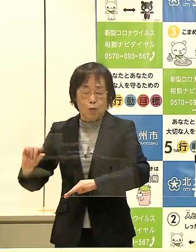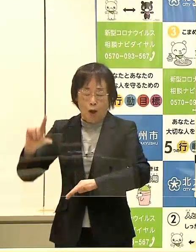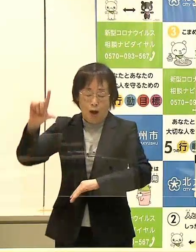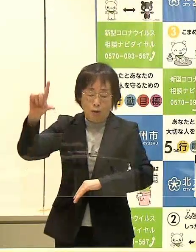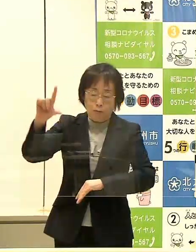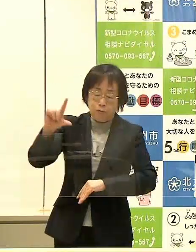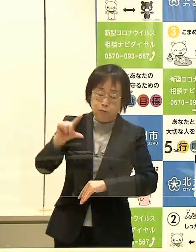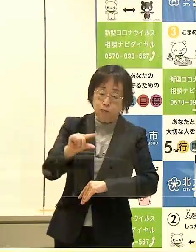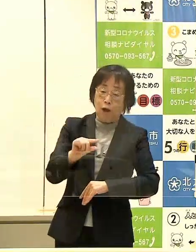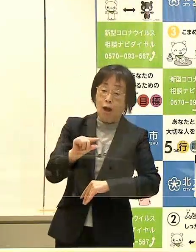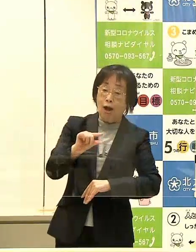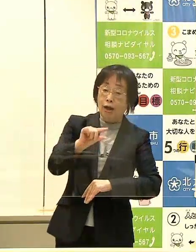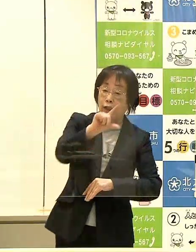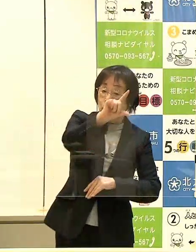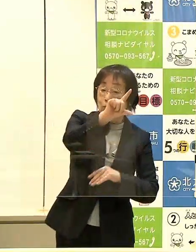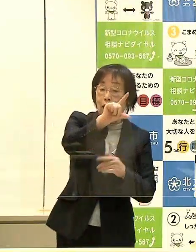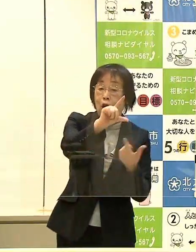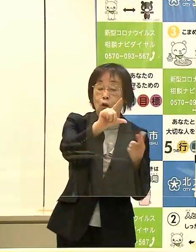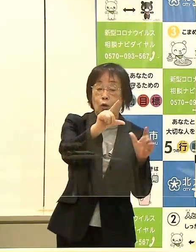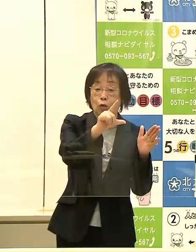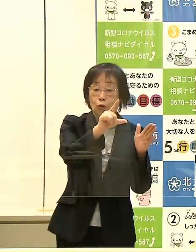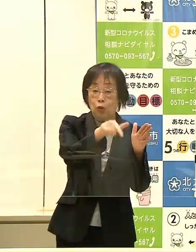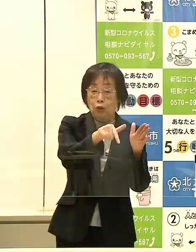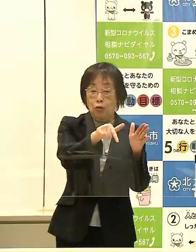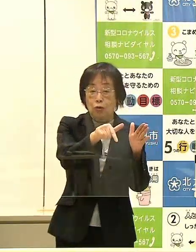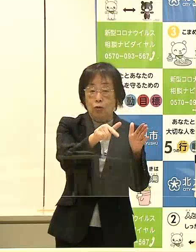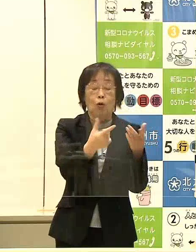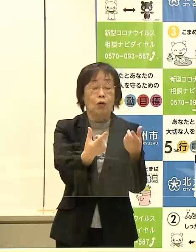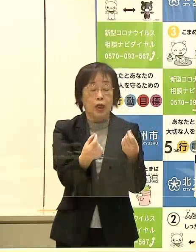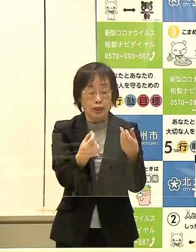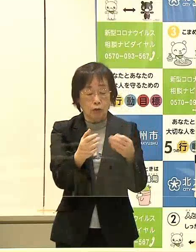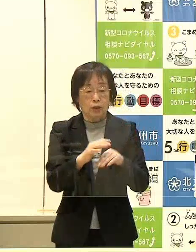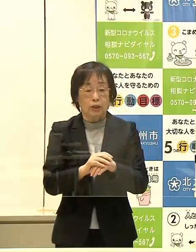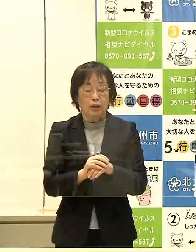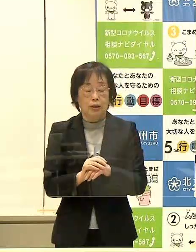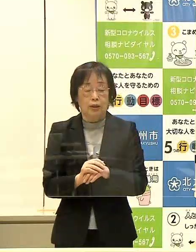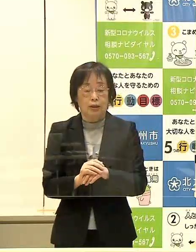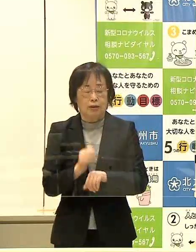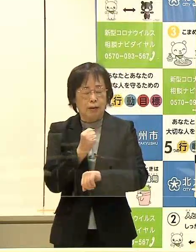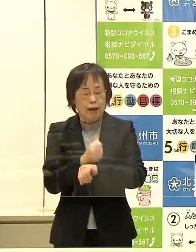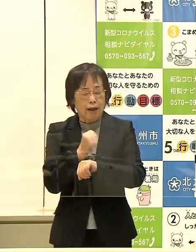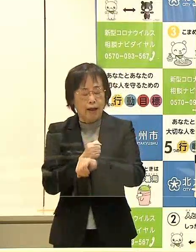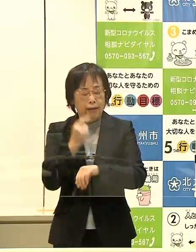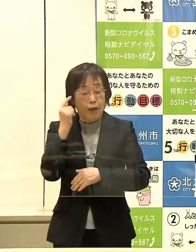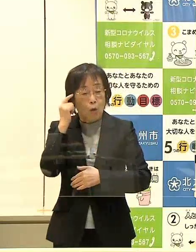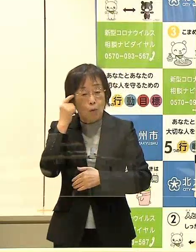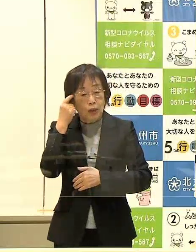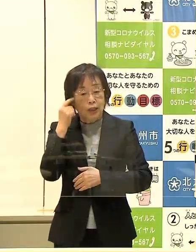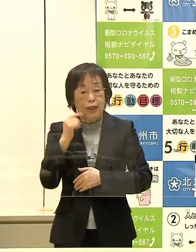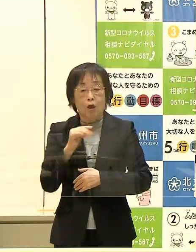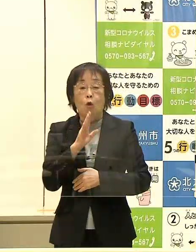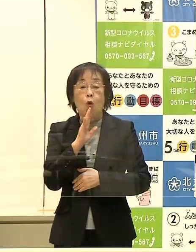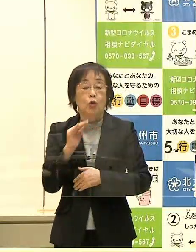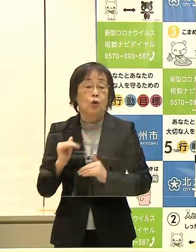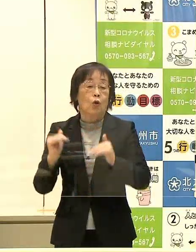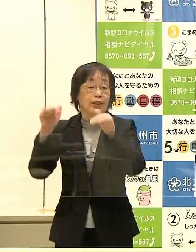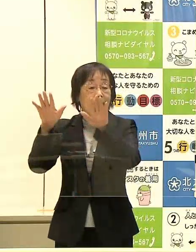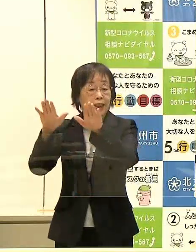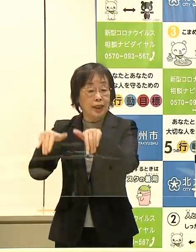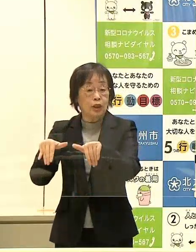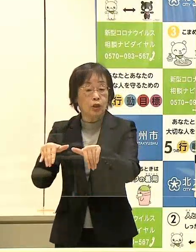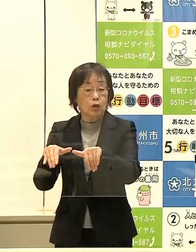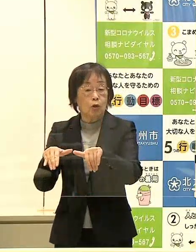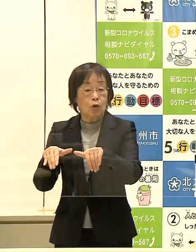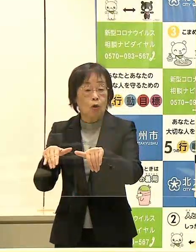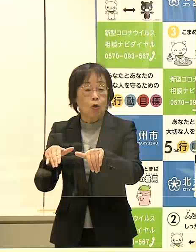いういうことで見解厳しいを目指しておりました本当に成人式を言わ